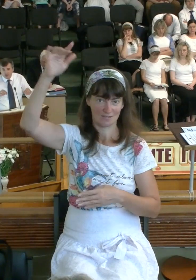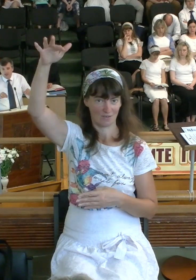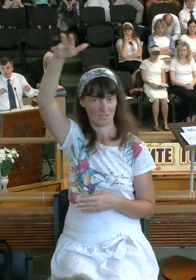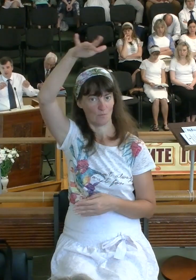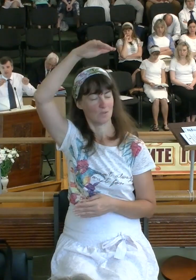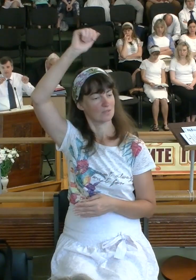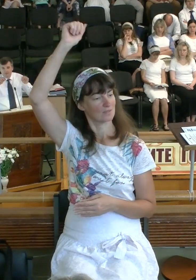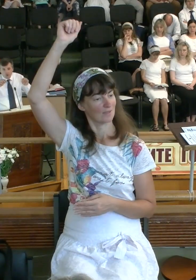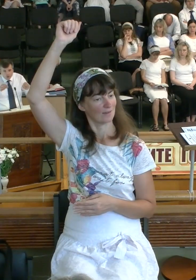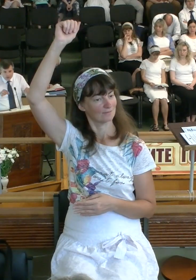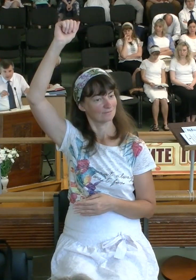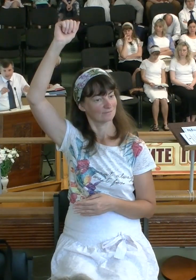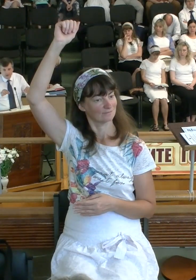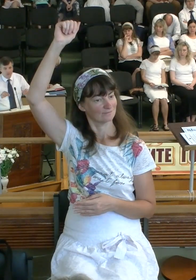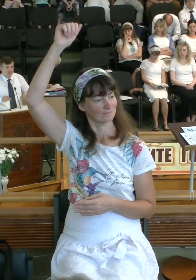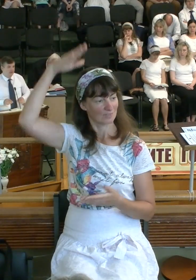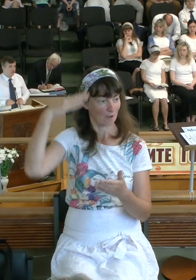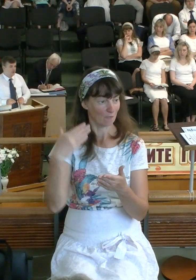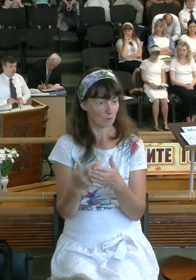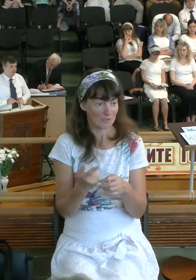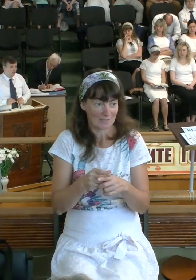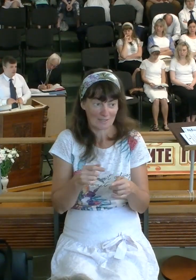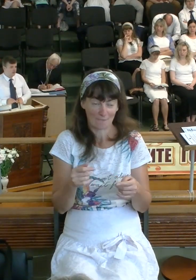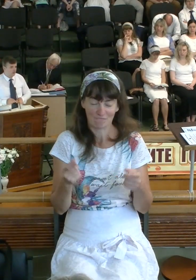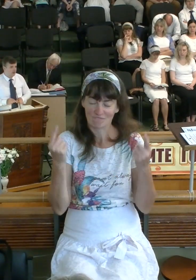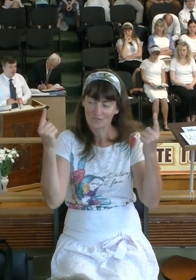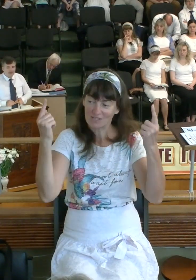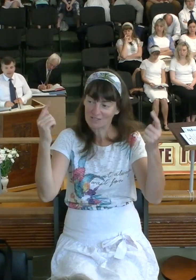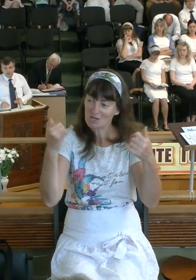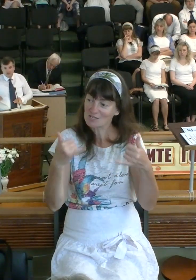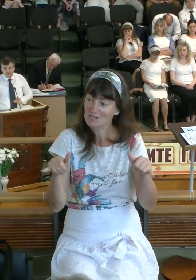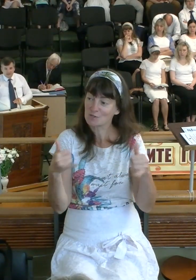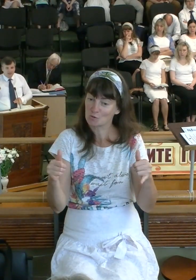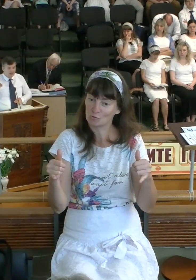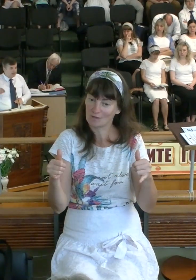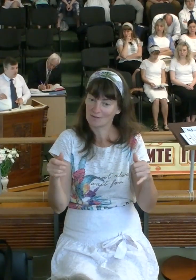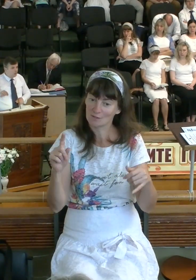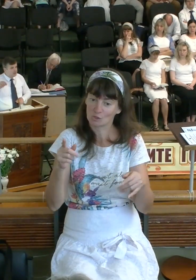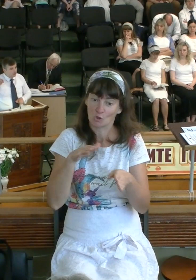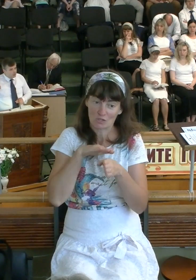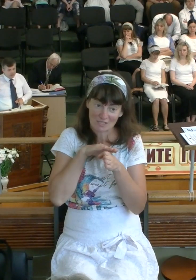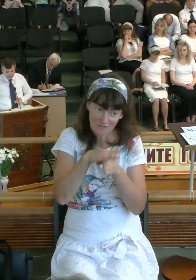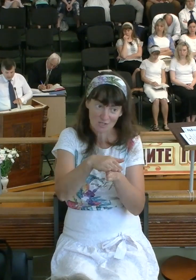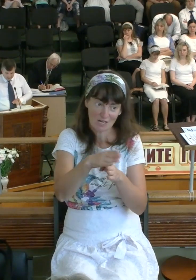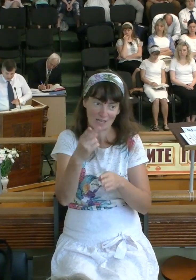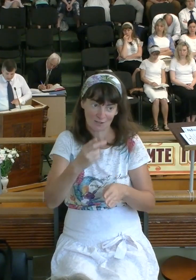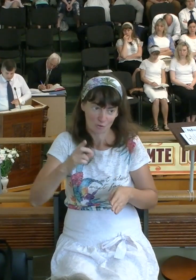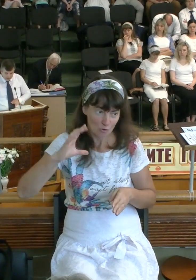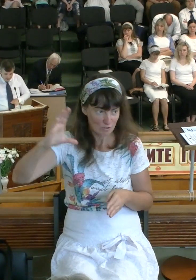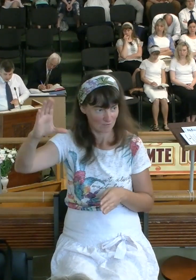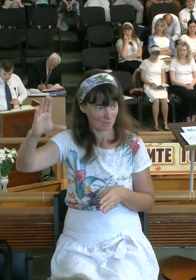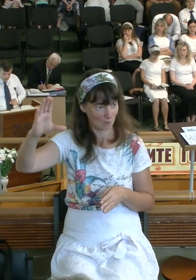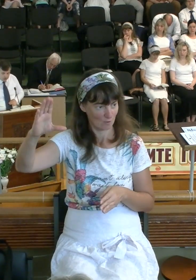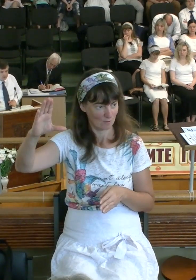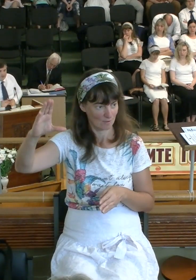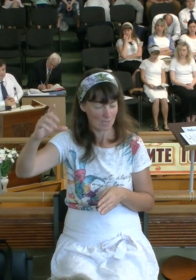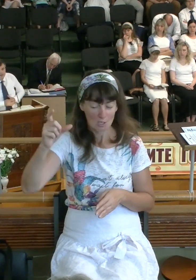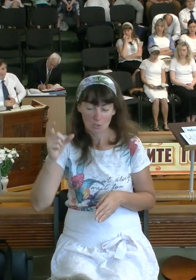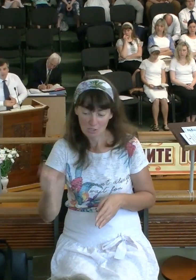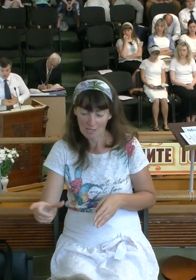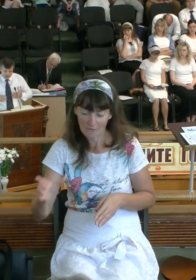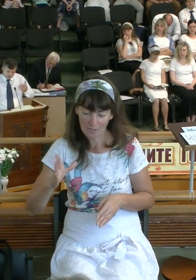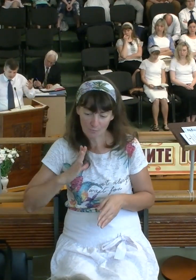из величайших чудес, которые совершает Дух Святой. Это удивительно, когда люди, которые были